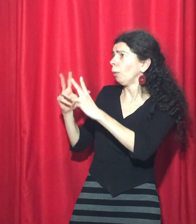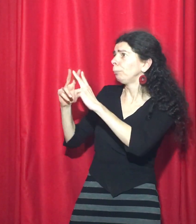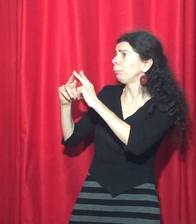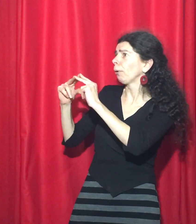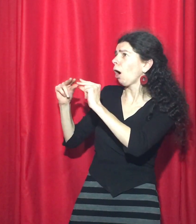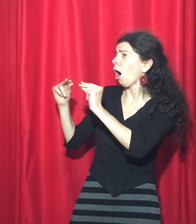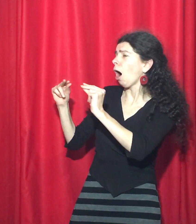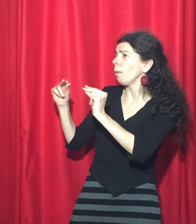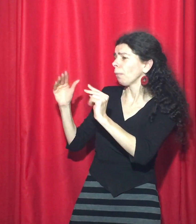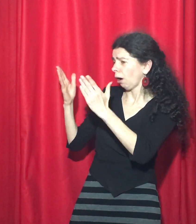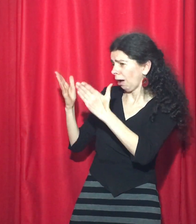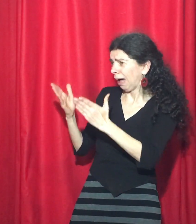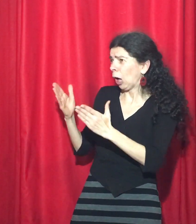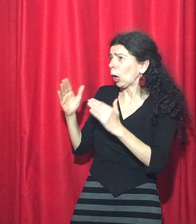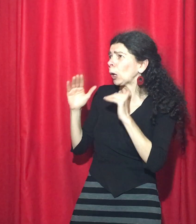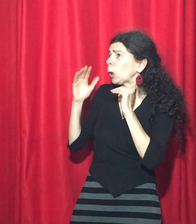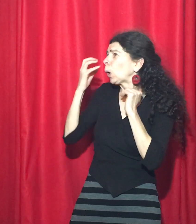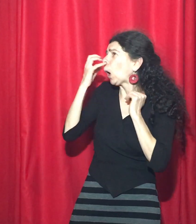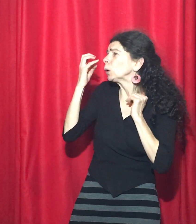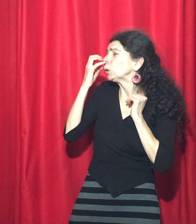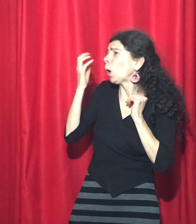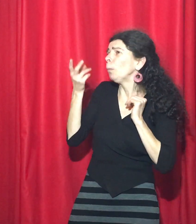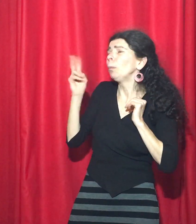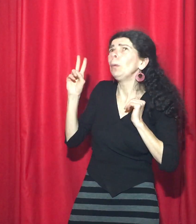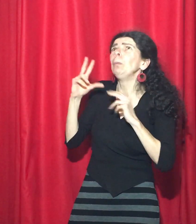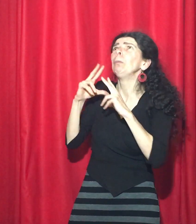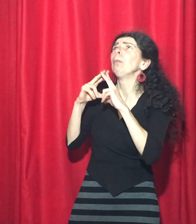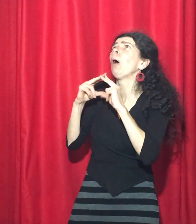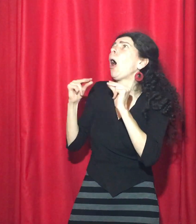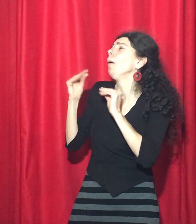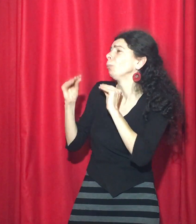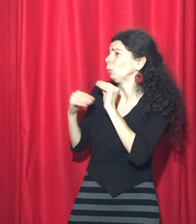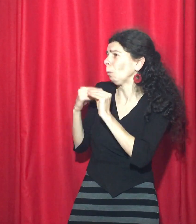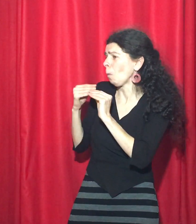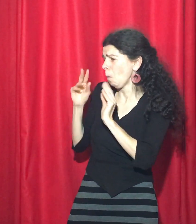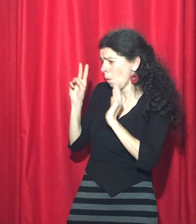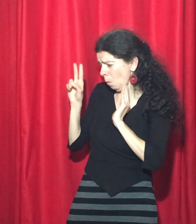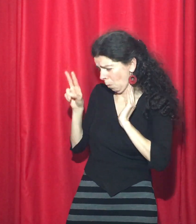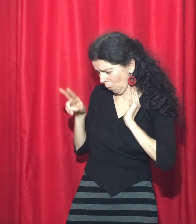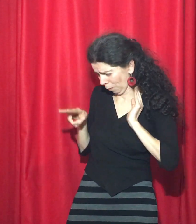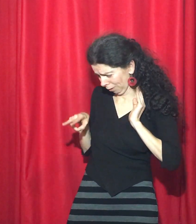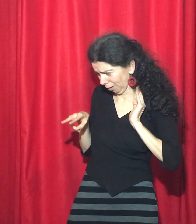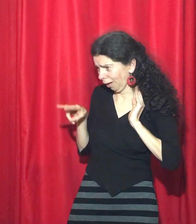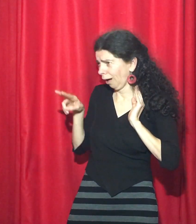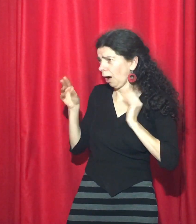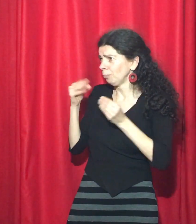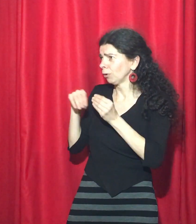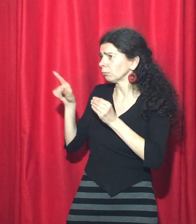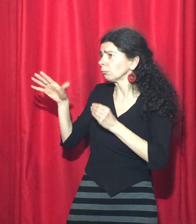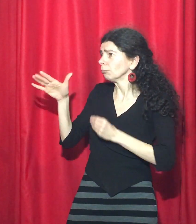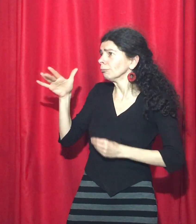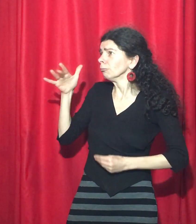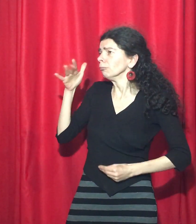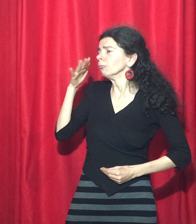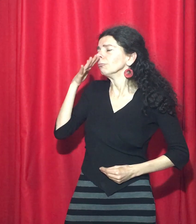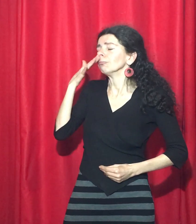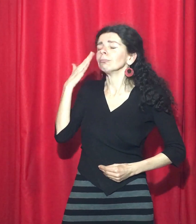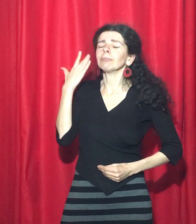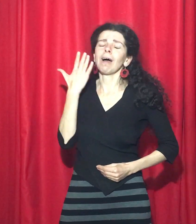Jules y vit le petit cochon le plus propre que la terre ait jamais porté. En plus, il